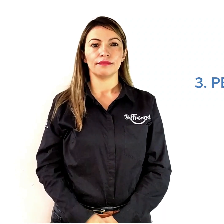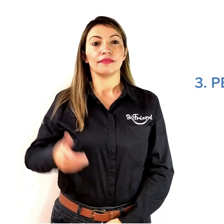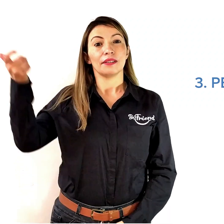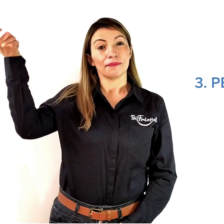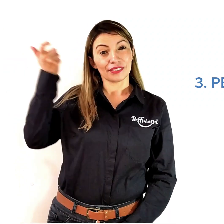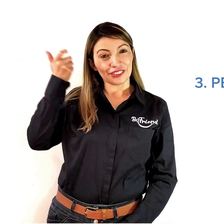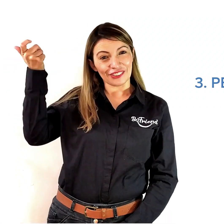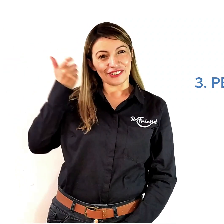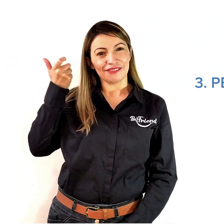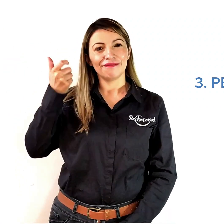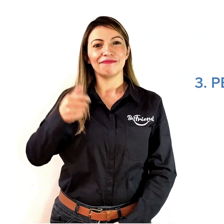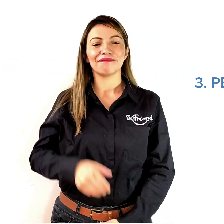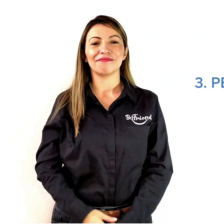Pensionados.